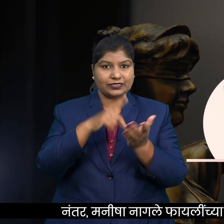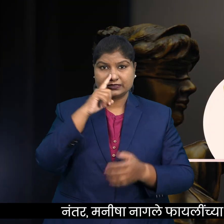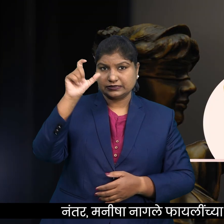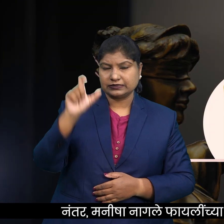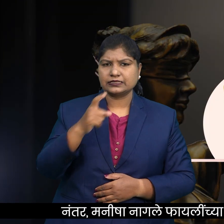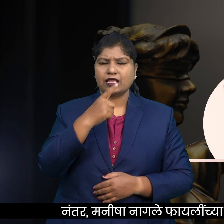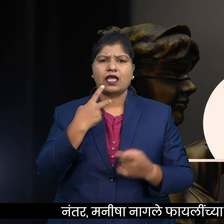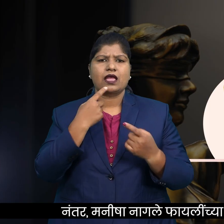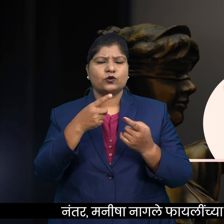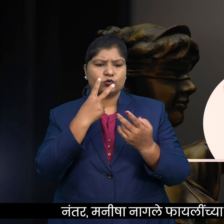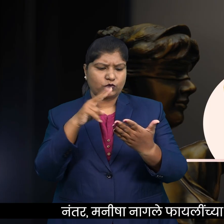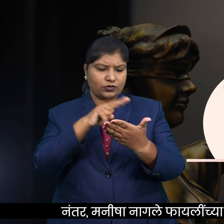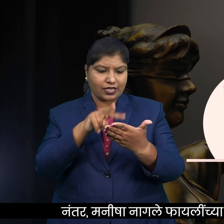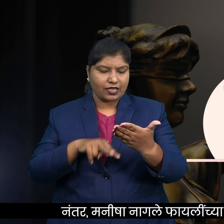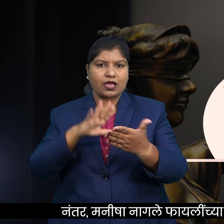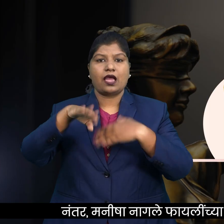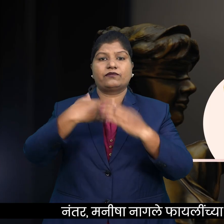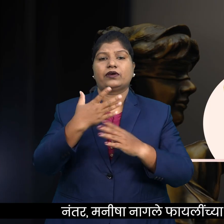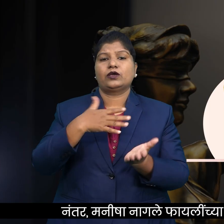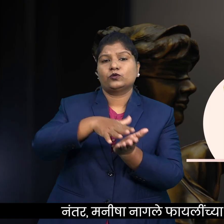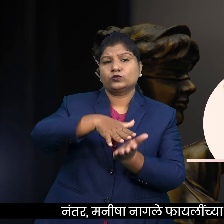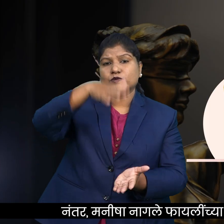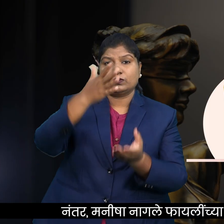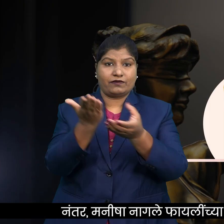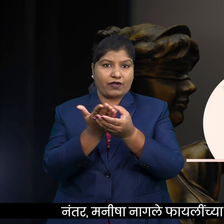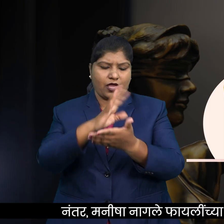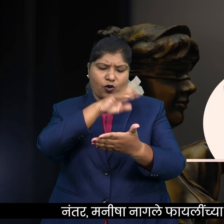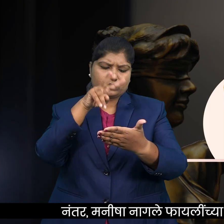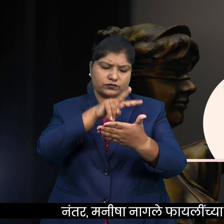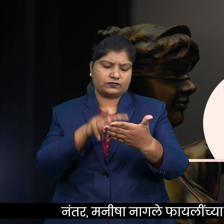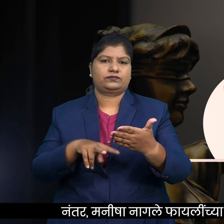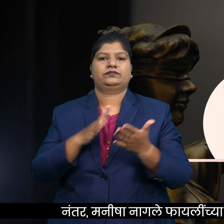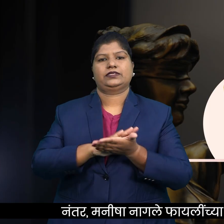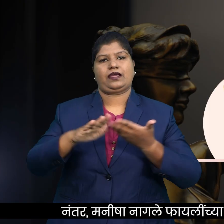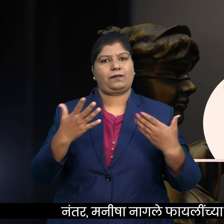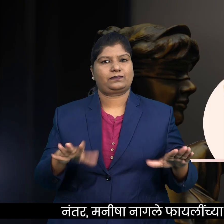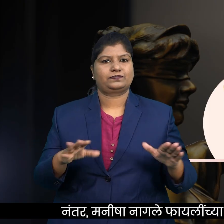मोठ्या स्टँकचे पुनरावलोकन करतात.